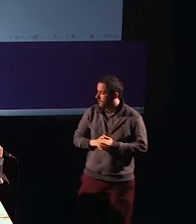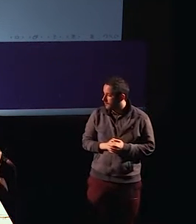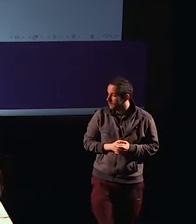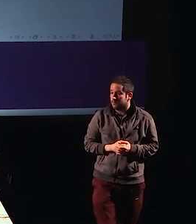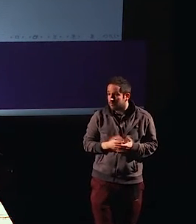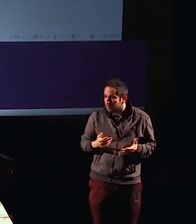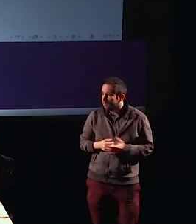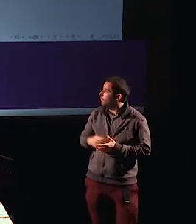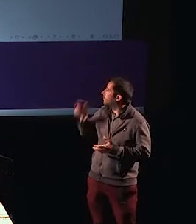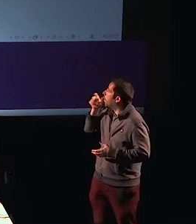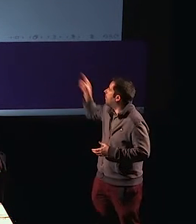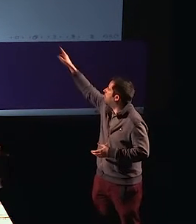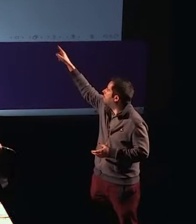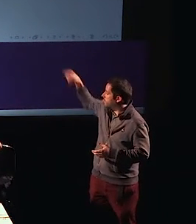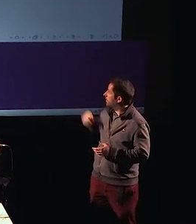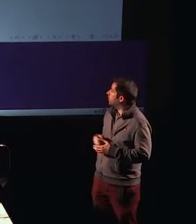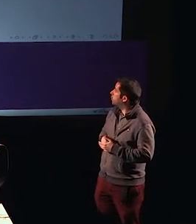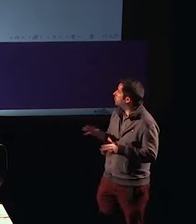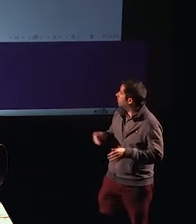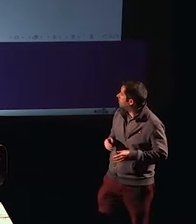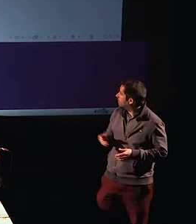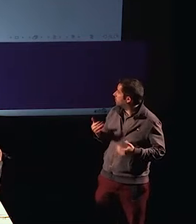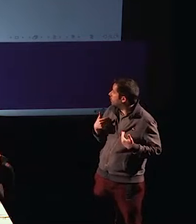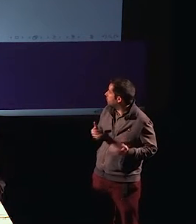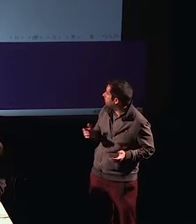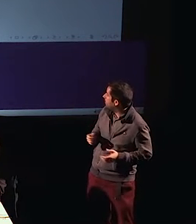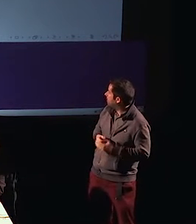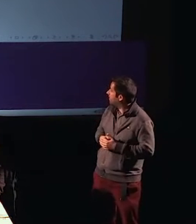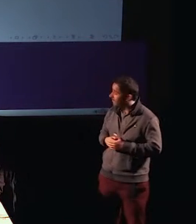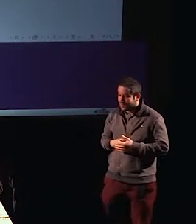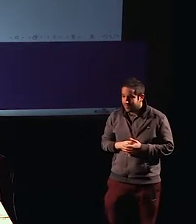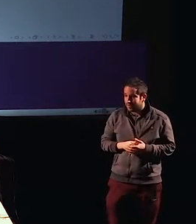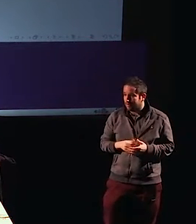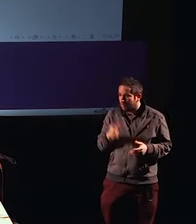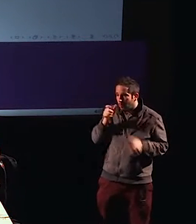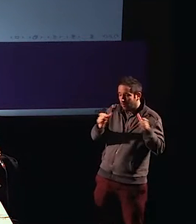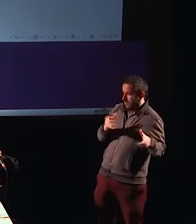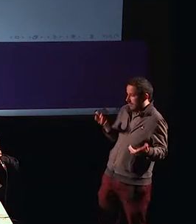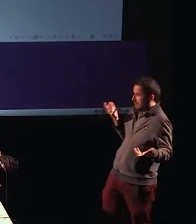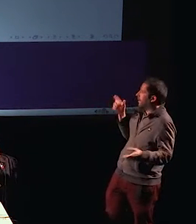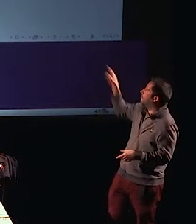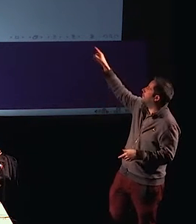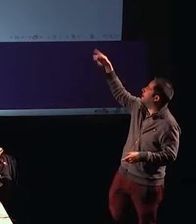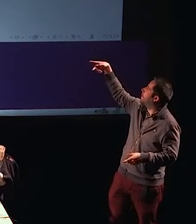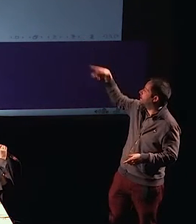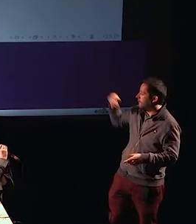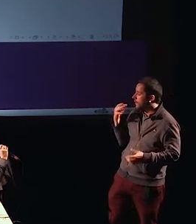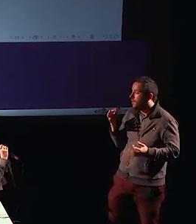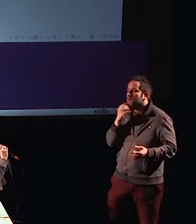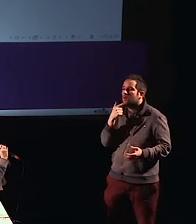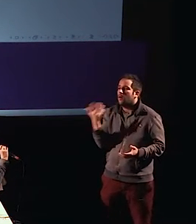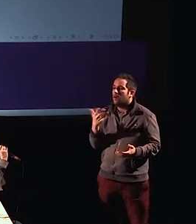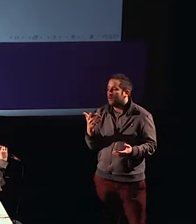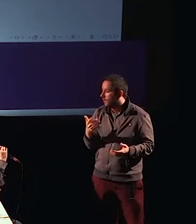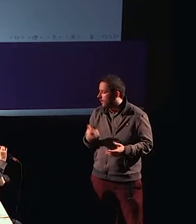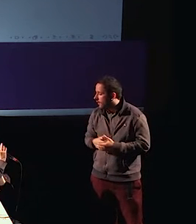le panoptisme, ouais. Ah, vous voyez pas ? Ah, c'est bon. Et le deuxième, c'est le fait de regarder, en fait,